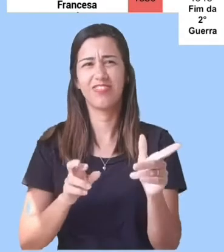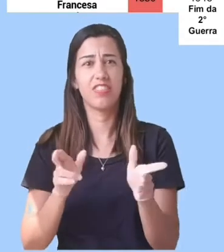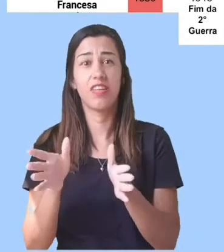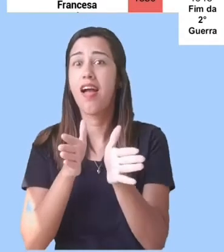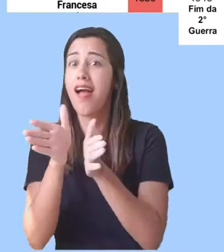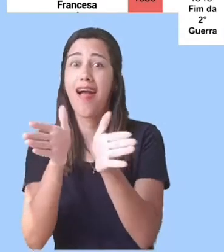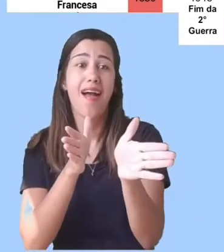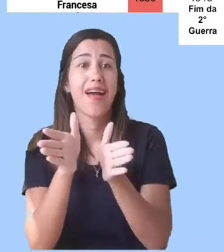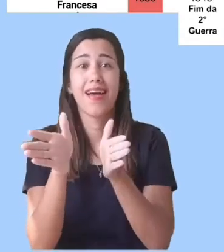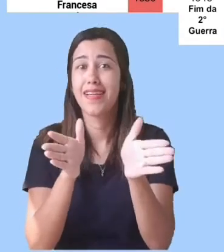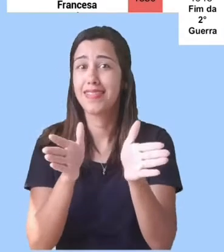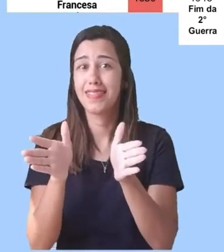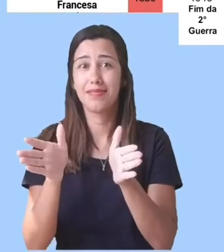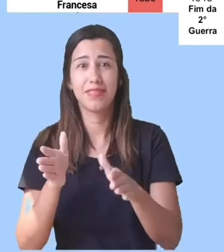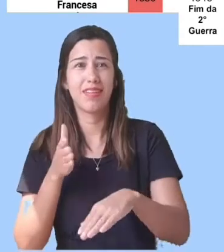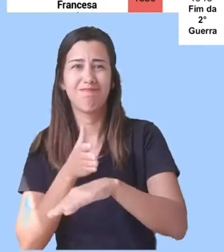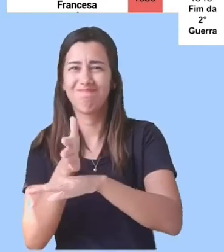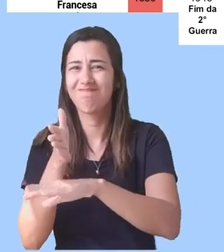vários lugares,